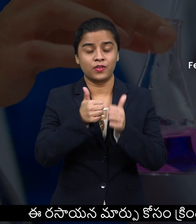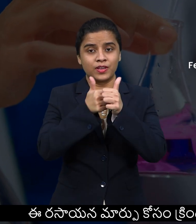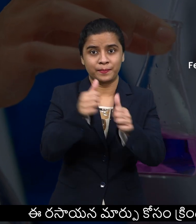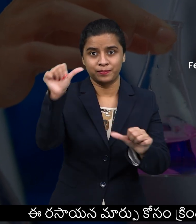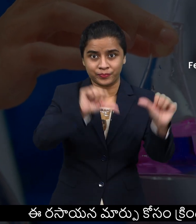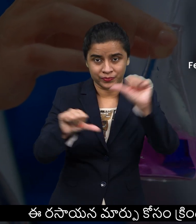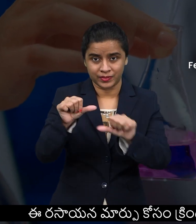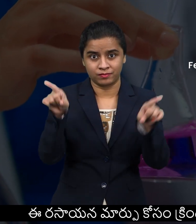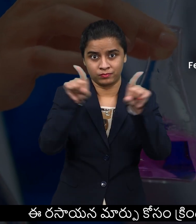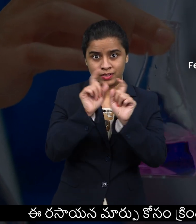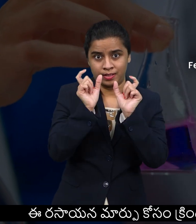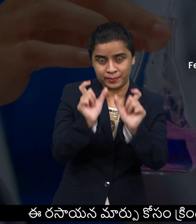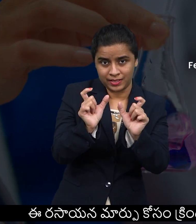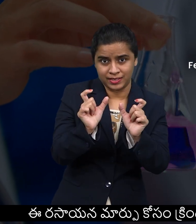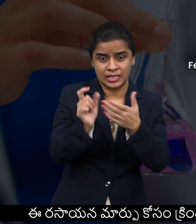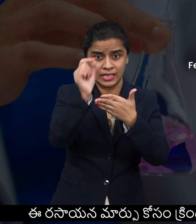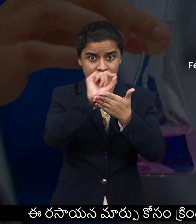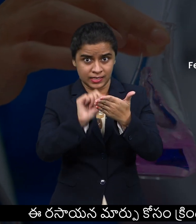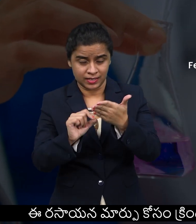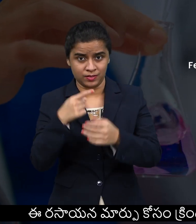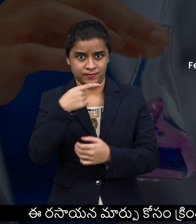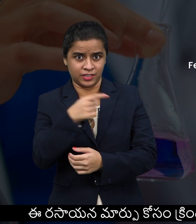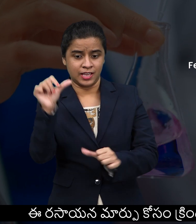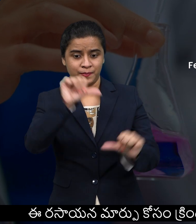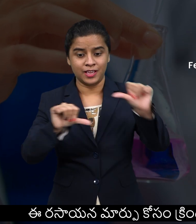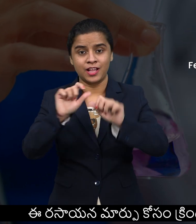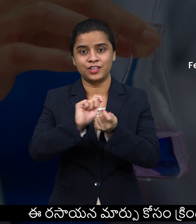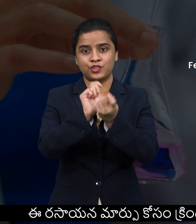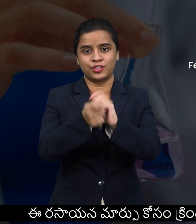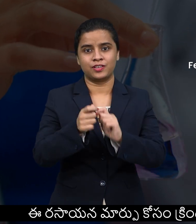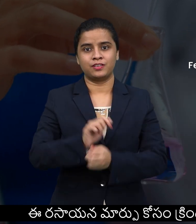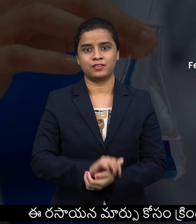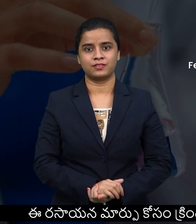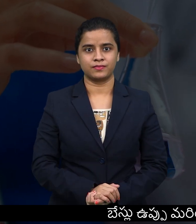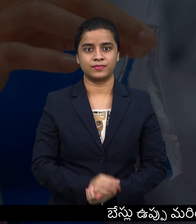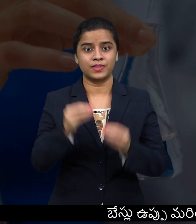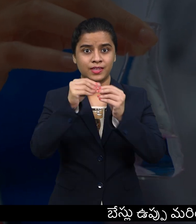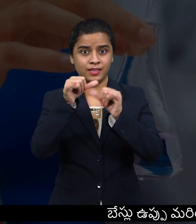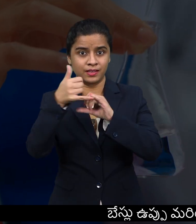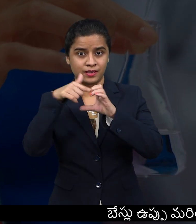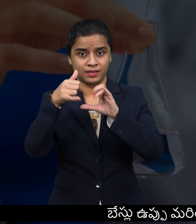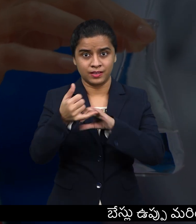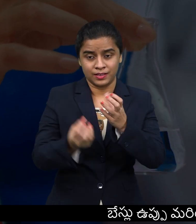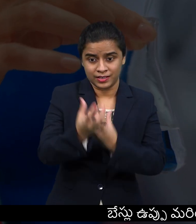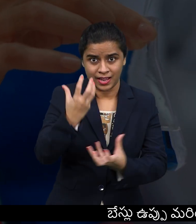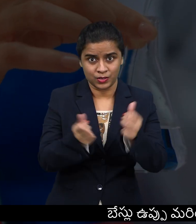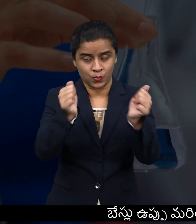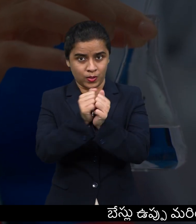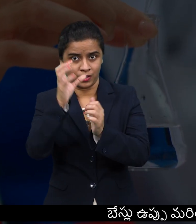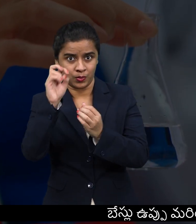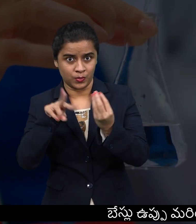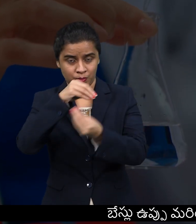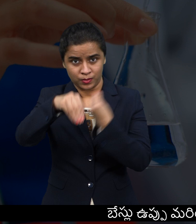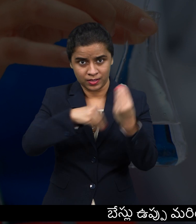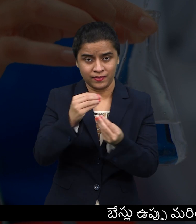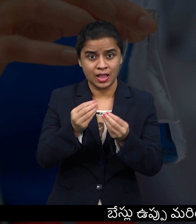ఈ రసాయన మార్పు కోసం క్రింది రసాయన సమీకరణాన్ని వ్రాయవచ్చు. బేస్లు ఉప్పు మరియు